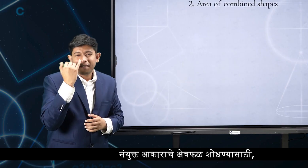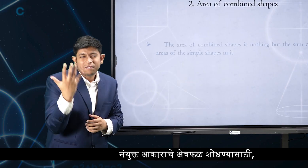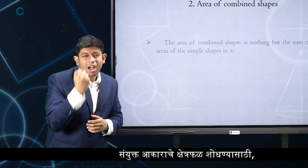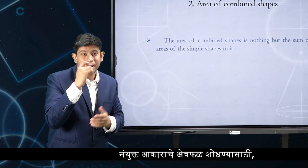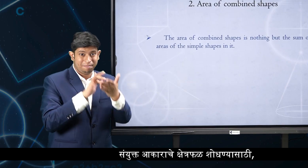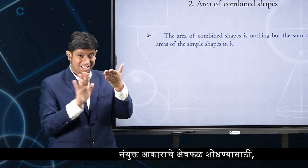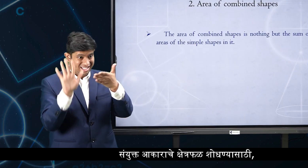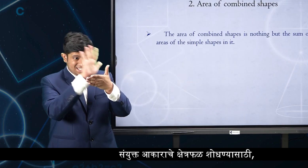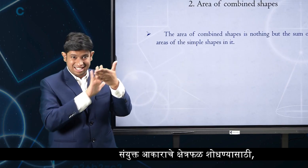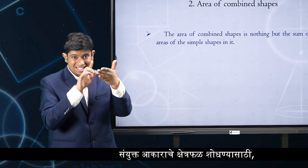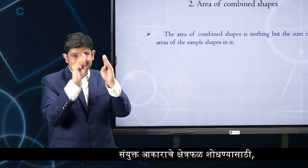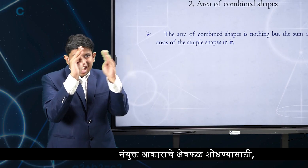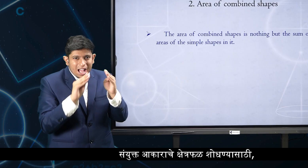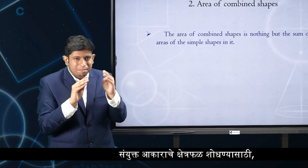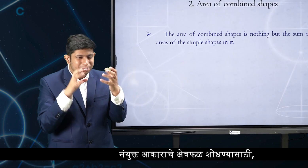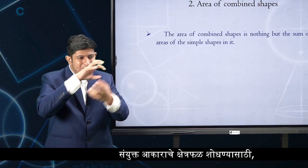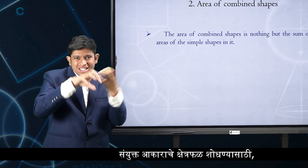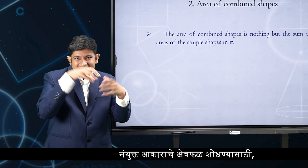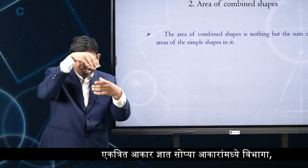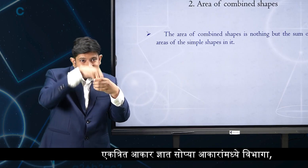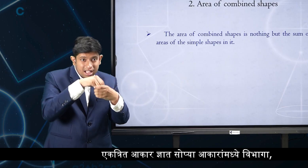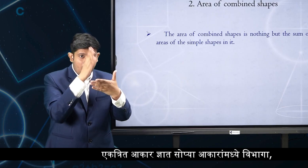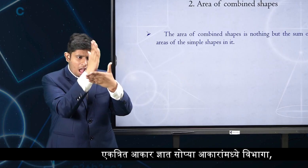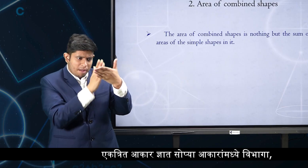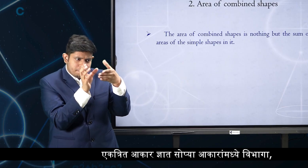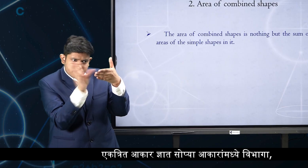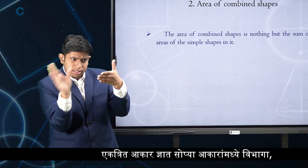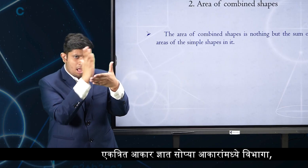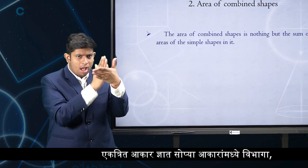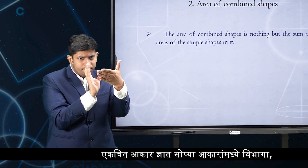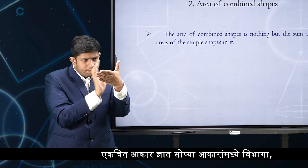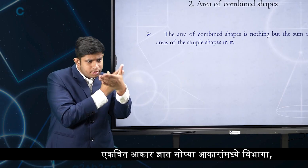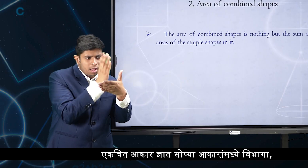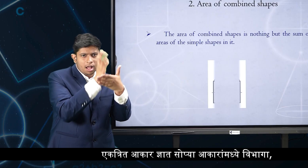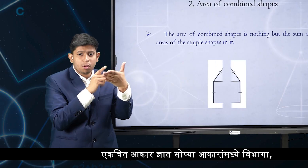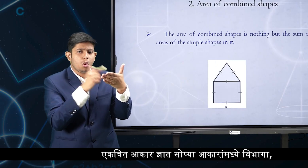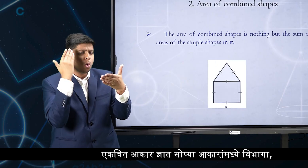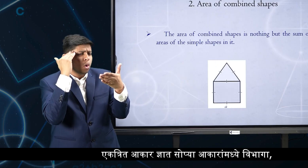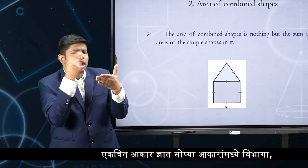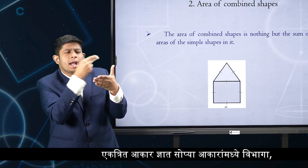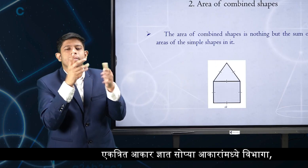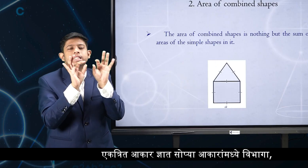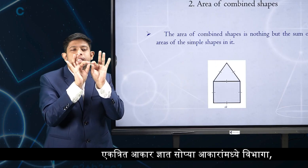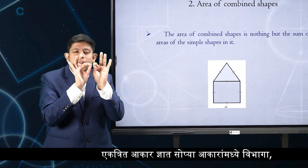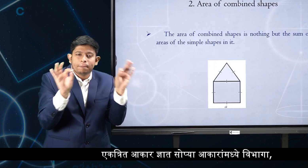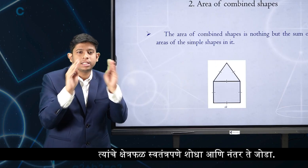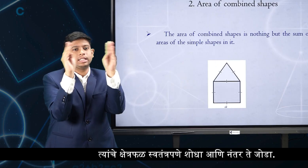संयुक्त आकारांचे क्षेत्रफळ शोधण्यासाठी एकत्रित आकार ज्ञात सोप्या आकारांमध्ये